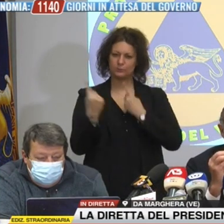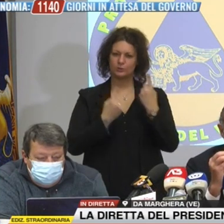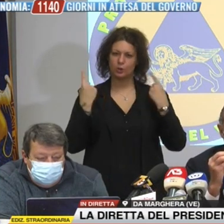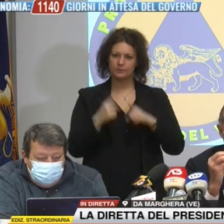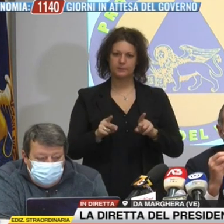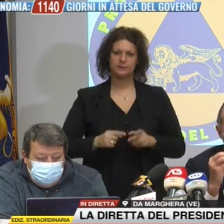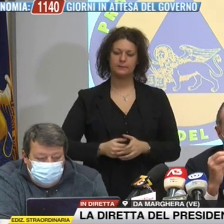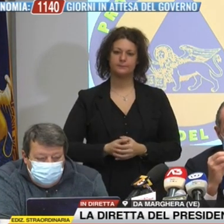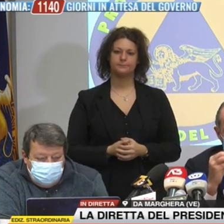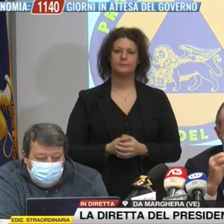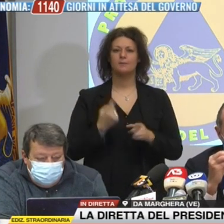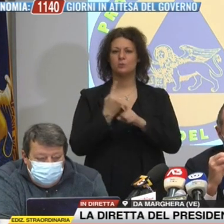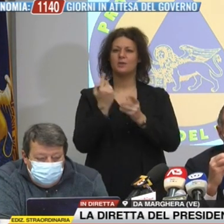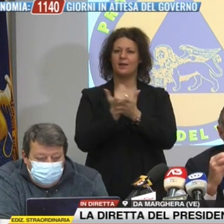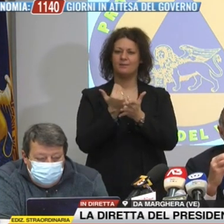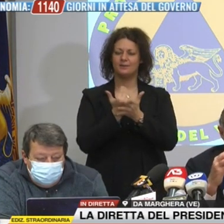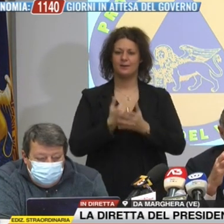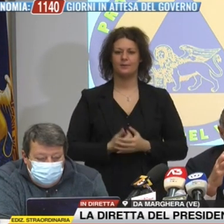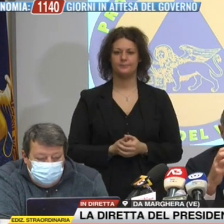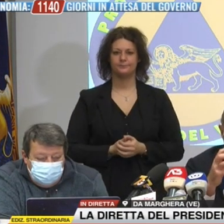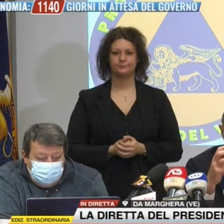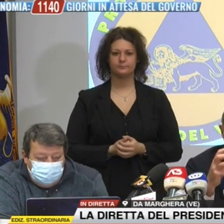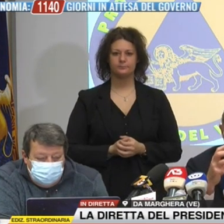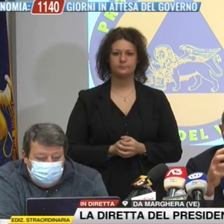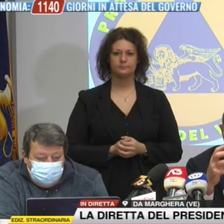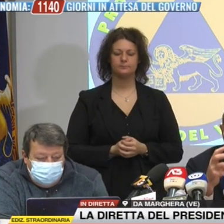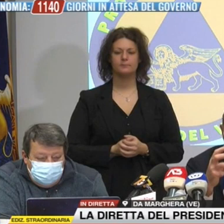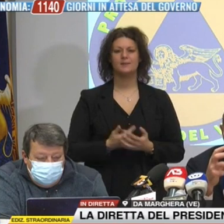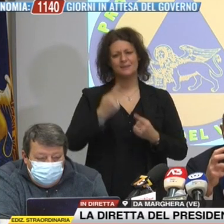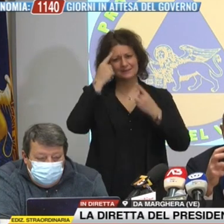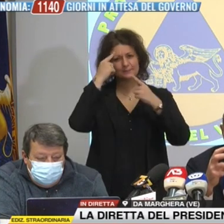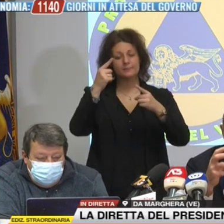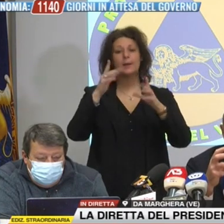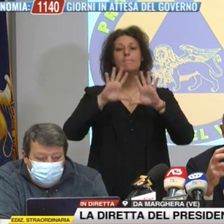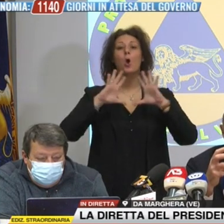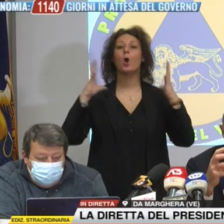cioè, il mondo cammina sulle gambe degli uomini e delle donne.